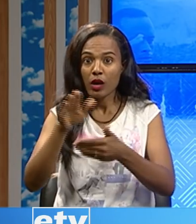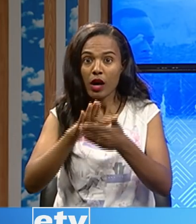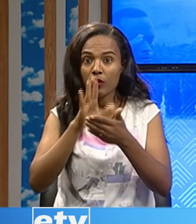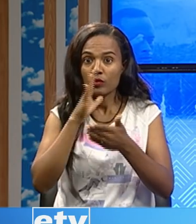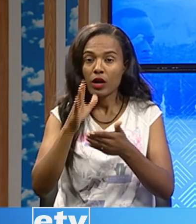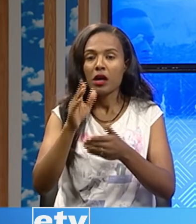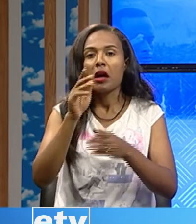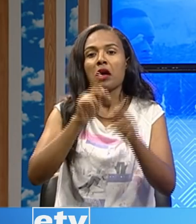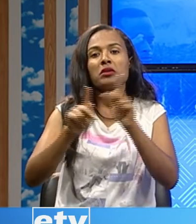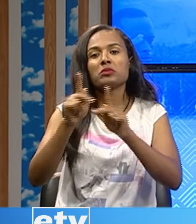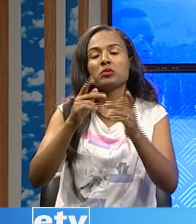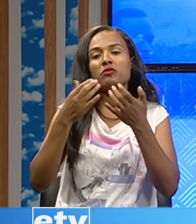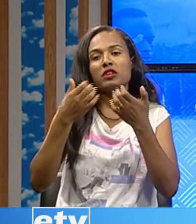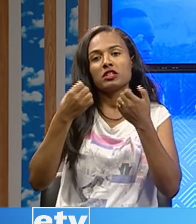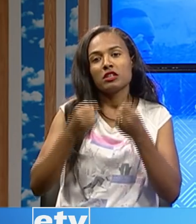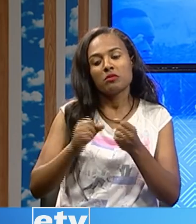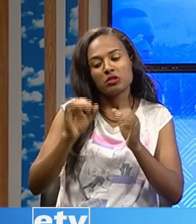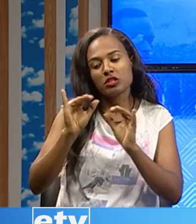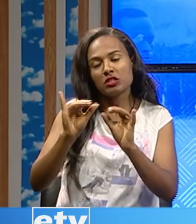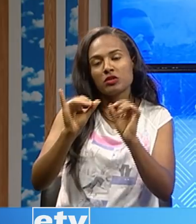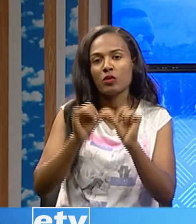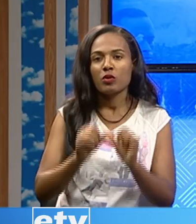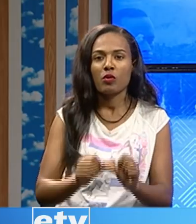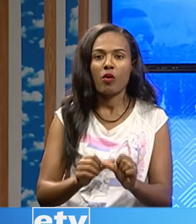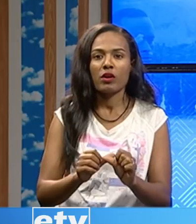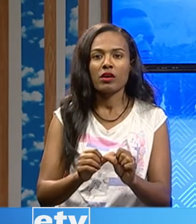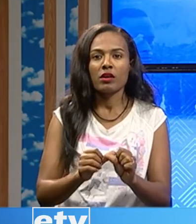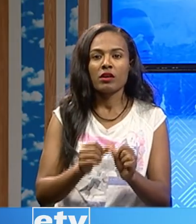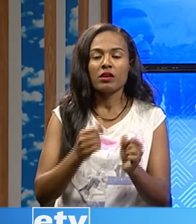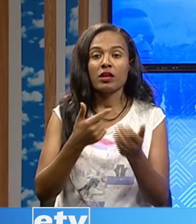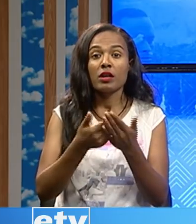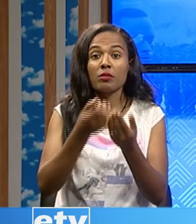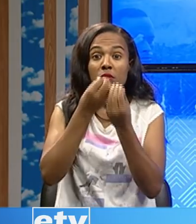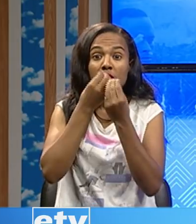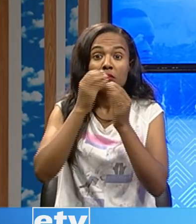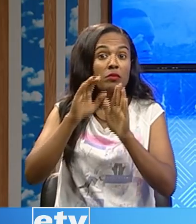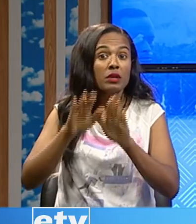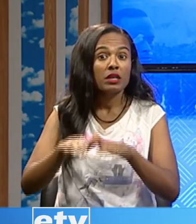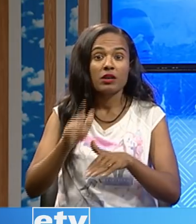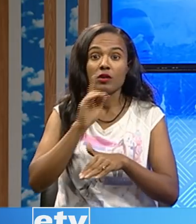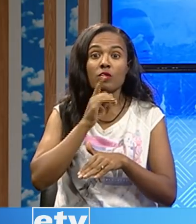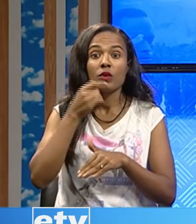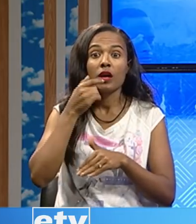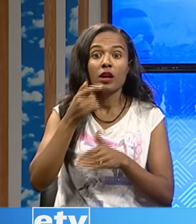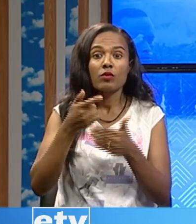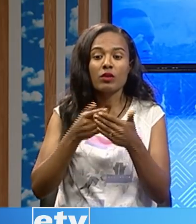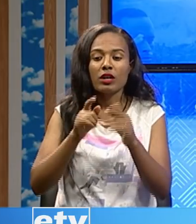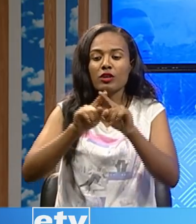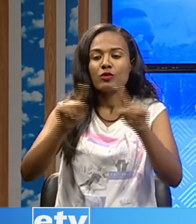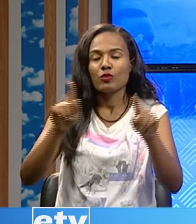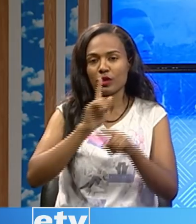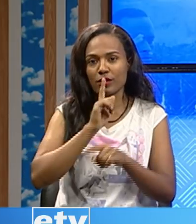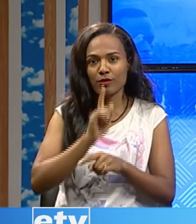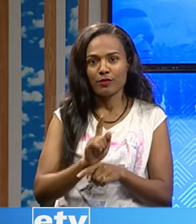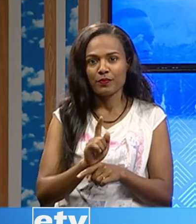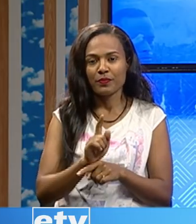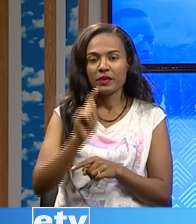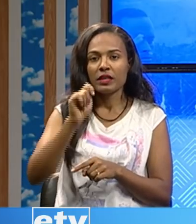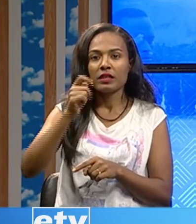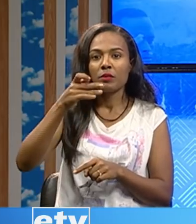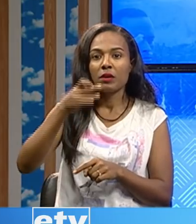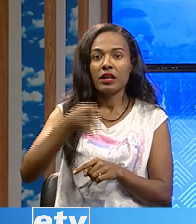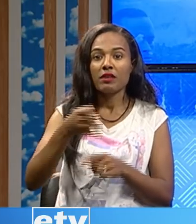ድራፍ ስለምችል ሬሽኑ ቢቀር ይሻላል ንጥይት ከወጡ ምግብ ይቅር ነው ያለው ይሄ ዲፈረንስ አለ